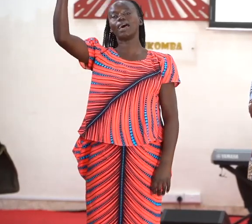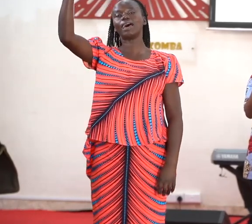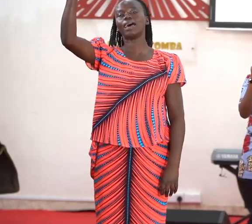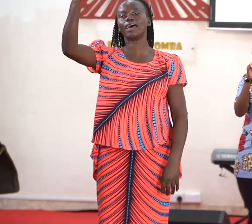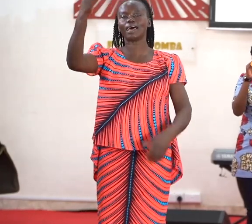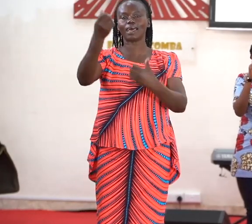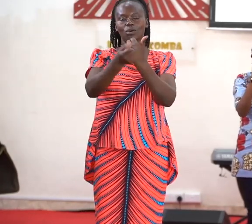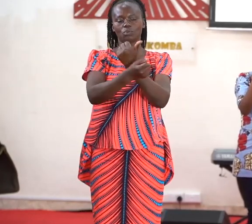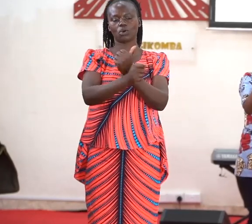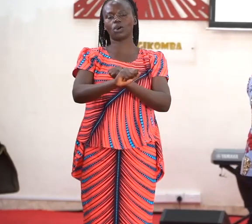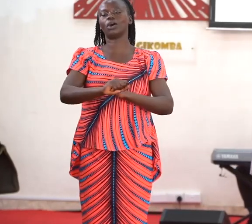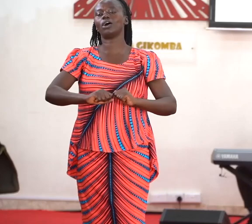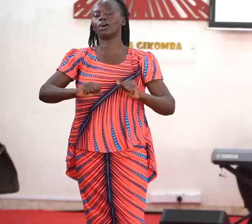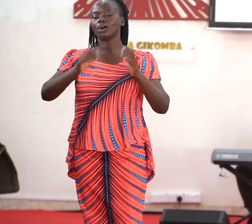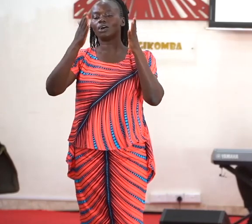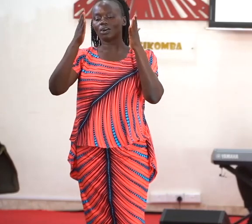ndiye,